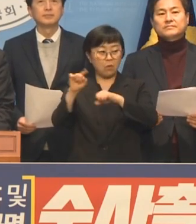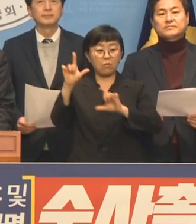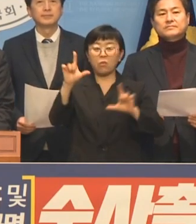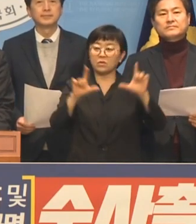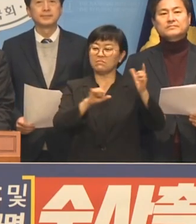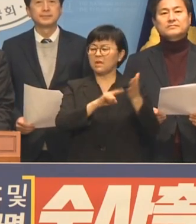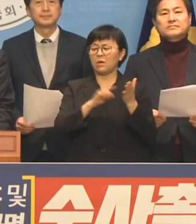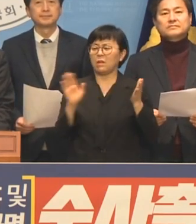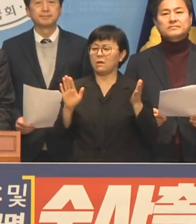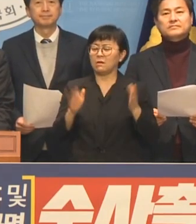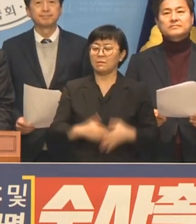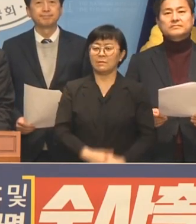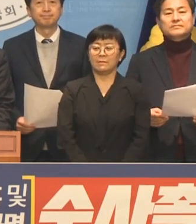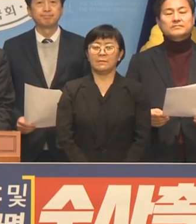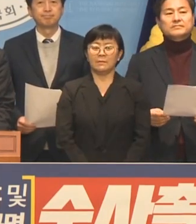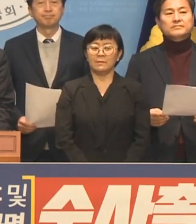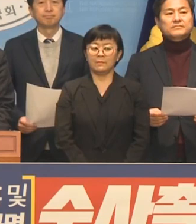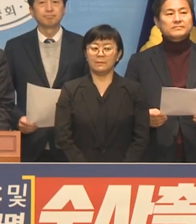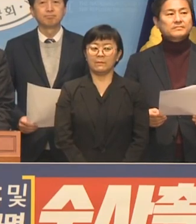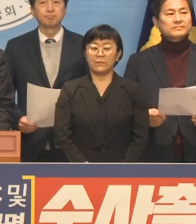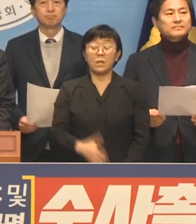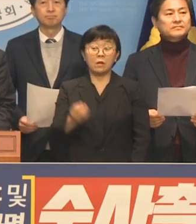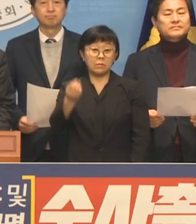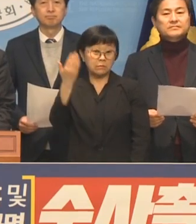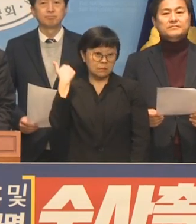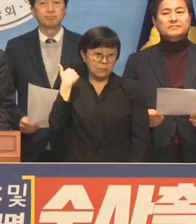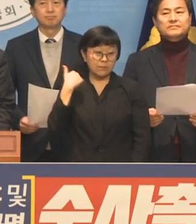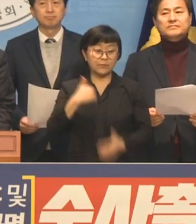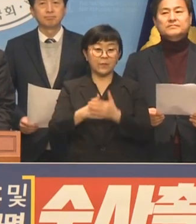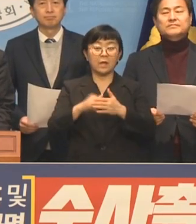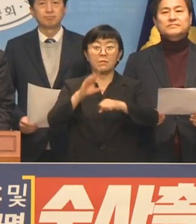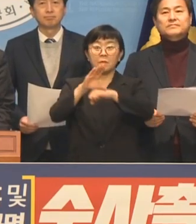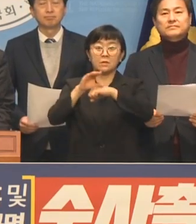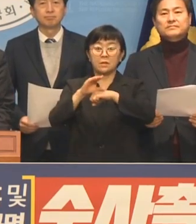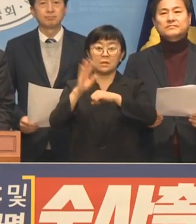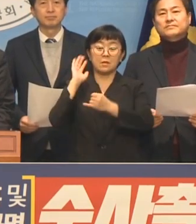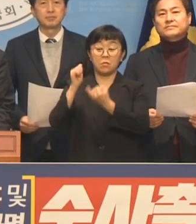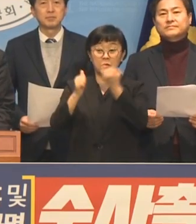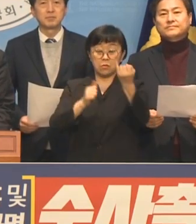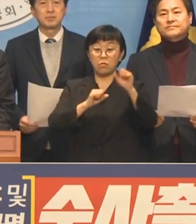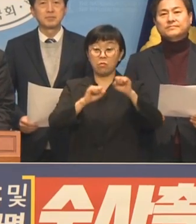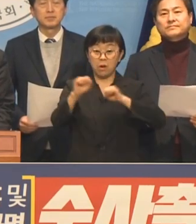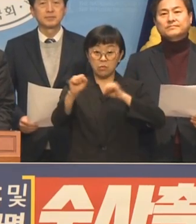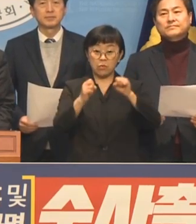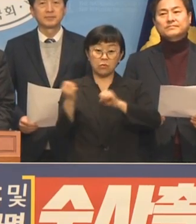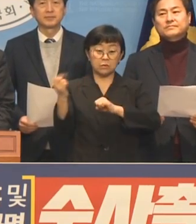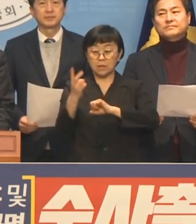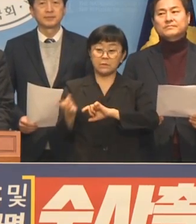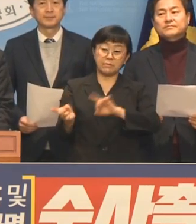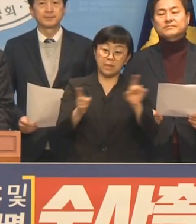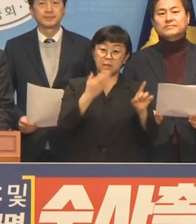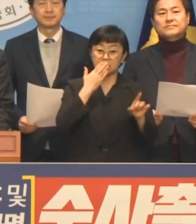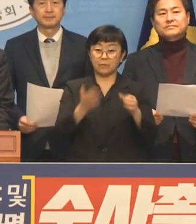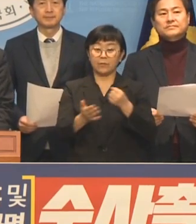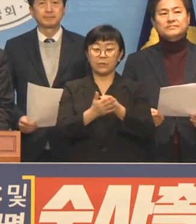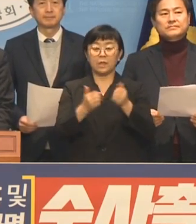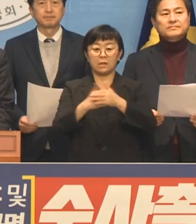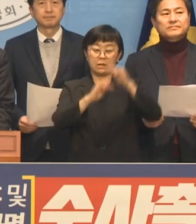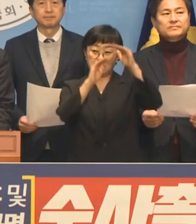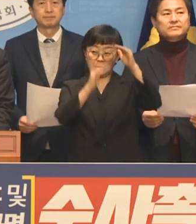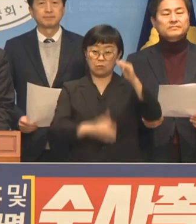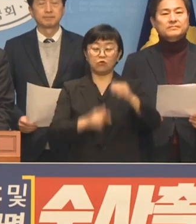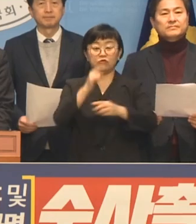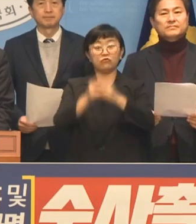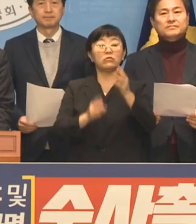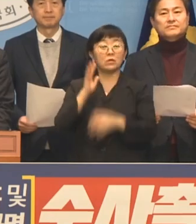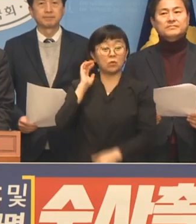드러내지 않았습니다. 얼마 전에 한 매체는 김건희 여사 활동 재개라는 보도를 했는데요. 그 내용은